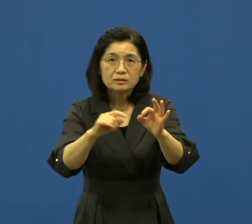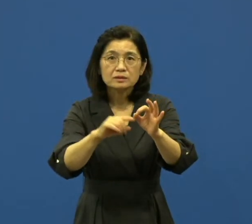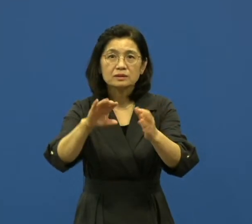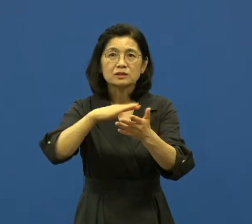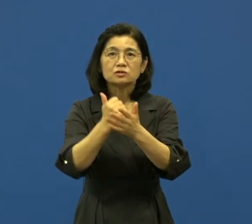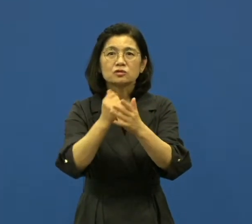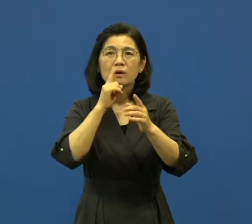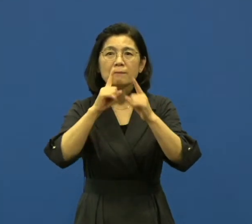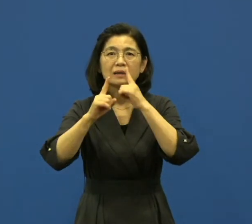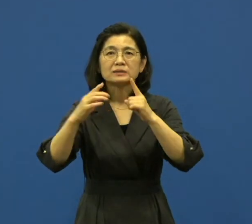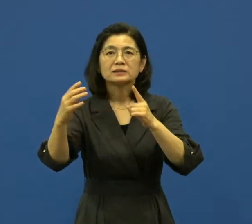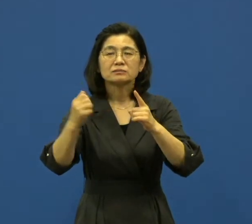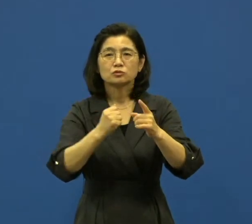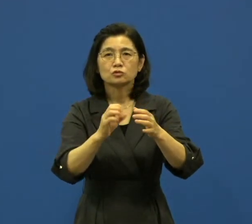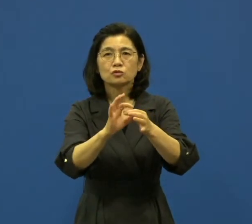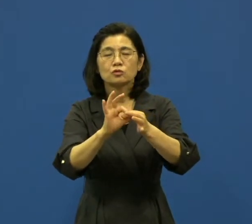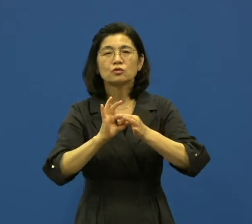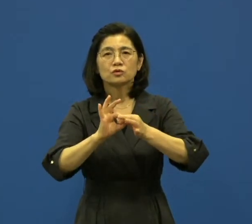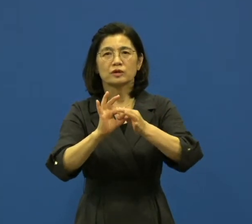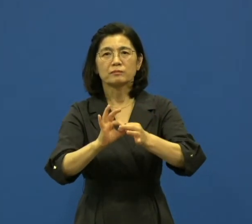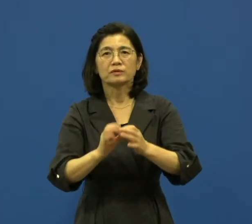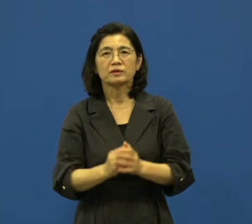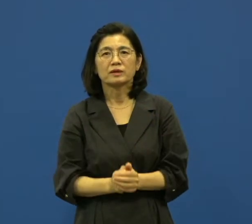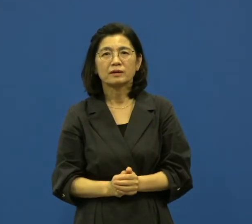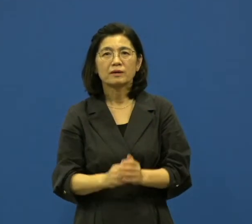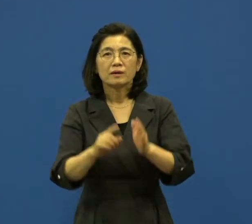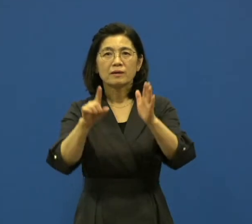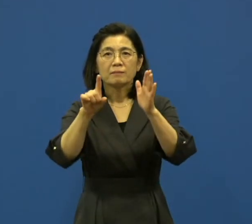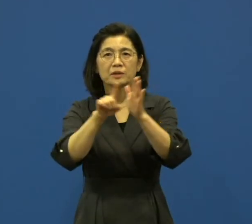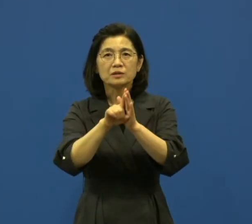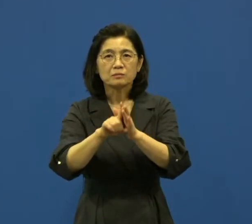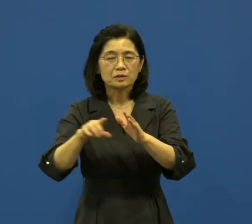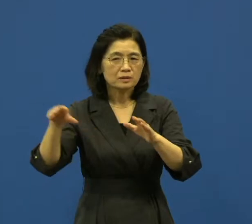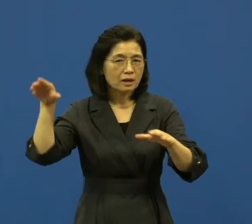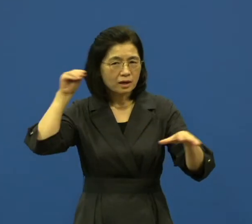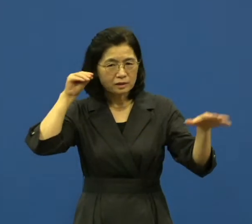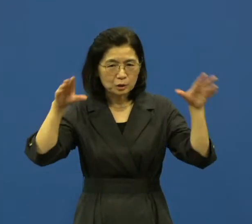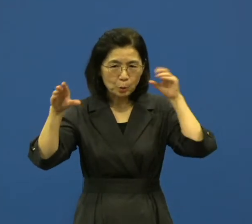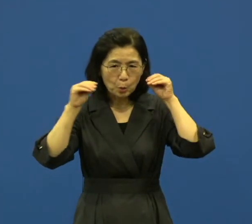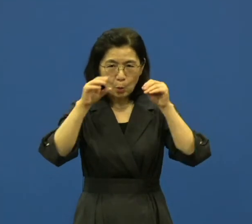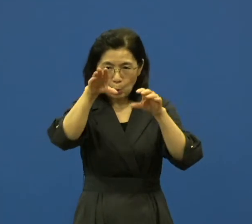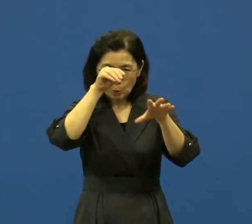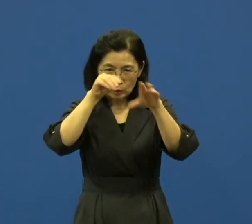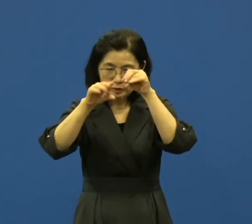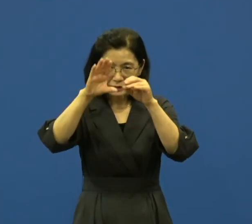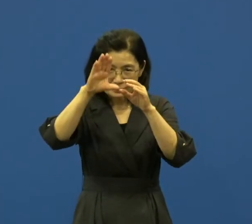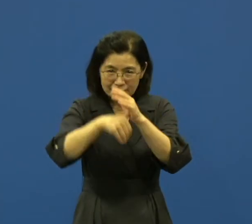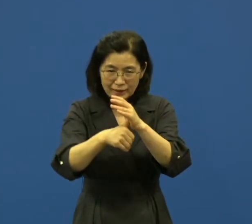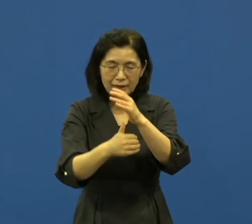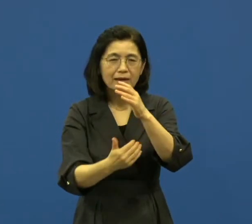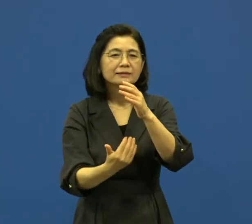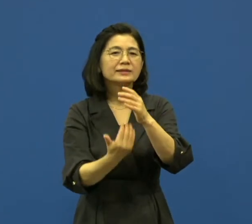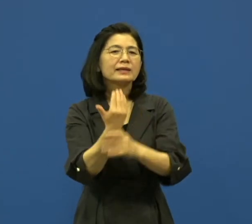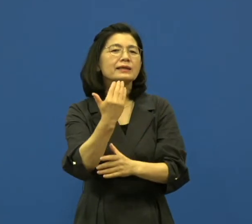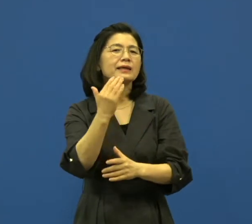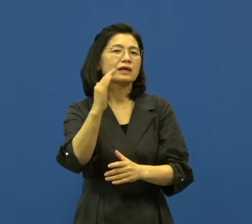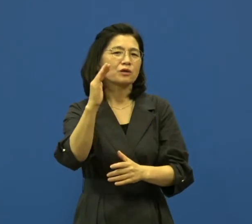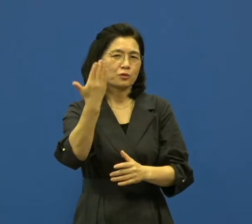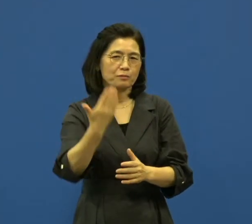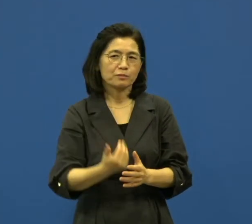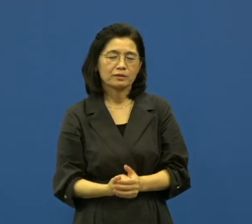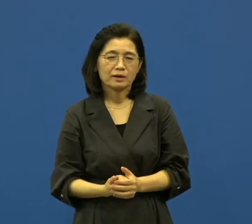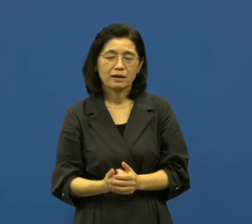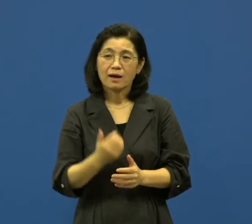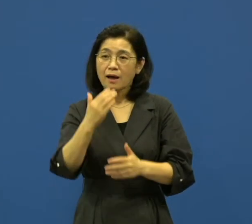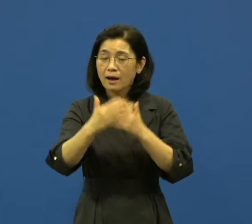말미암는다. 믿음은 들으면서 난다는 것입니다. 말씀을 들어야 합니다. 하나님의 말씀을 듣지